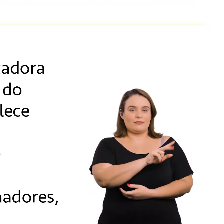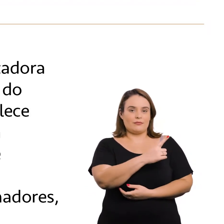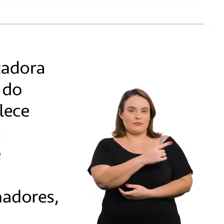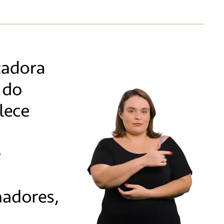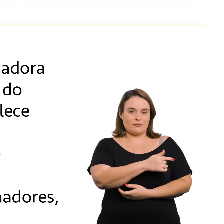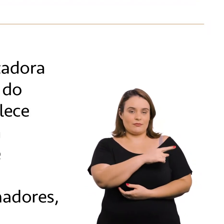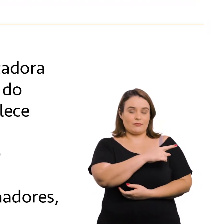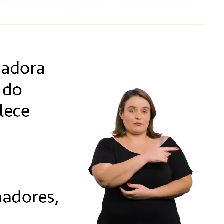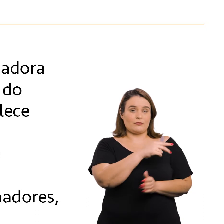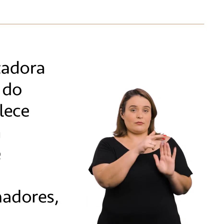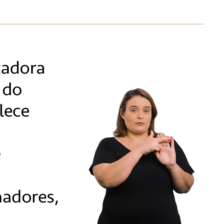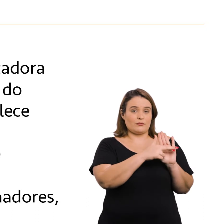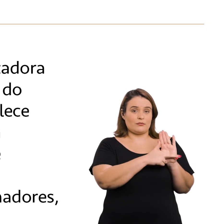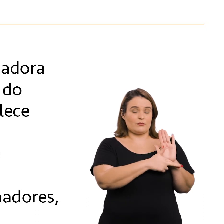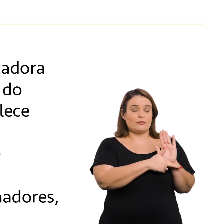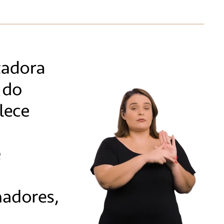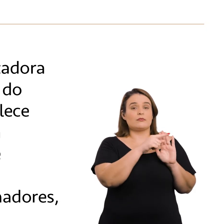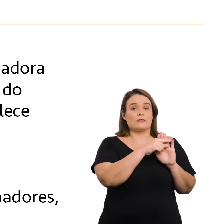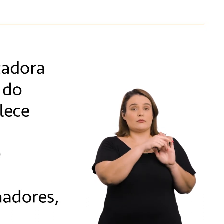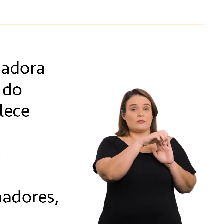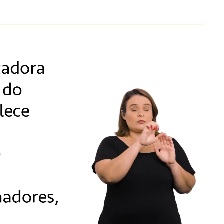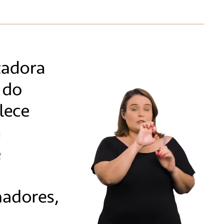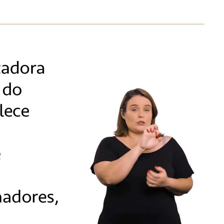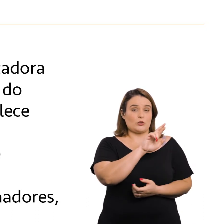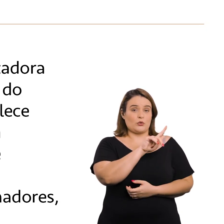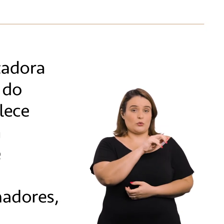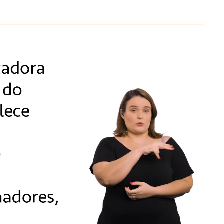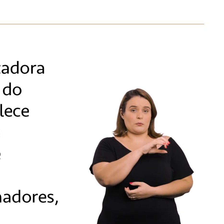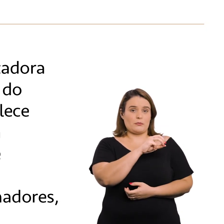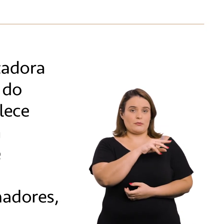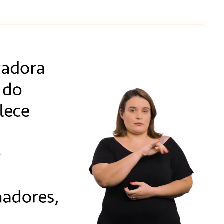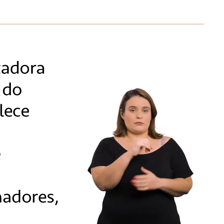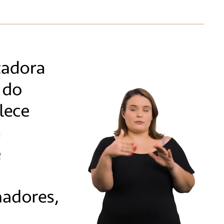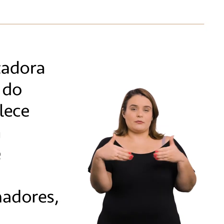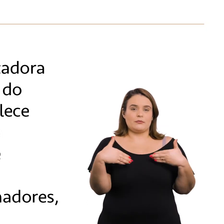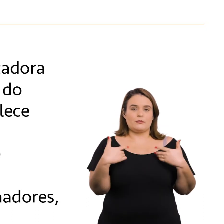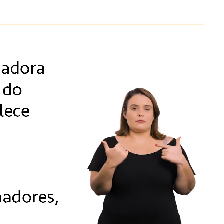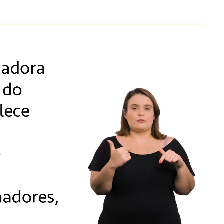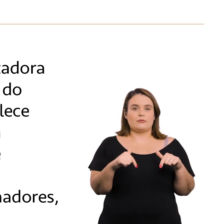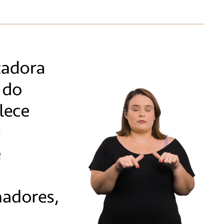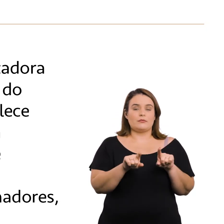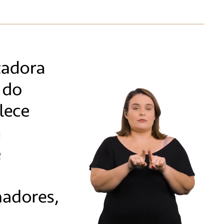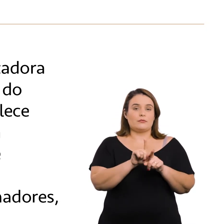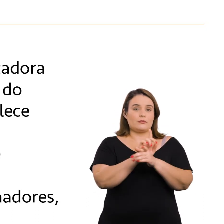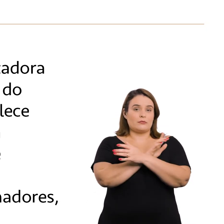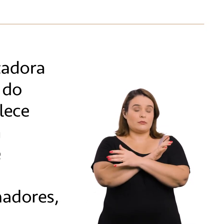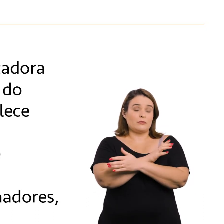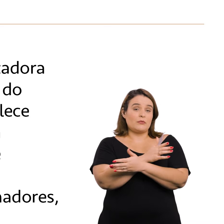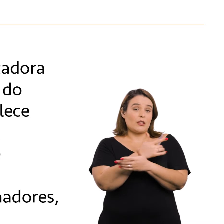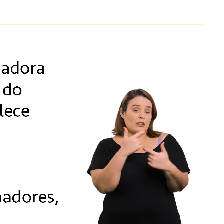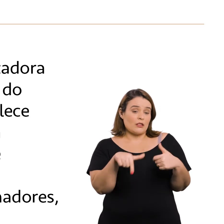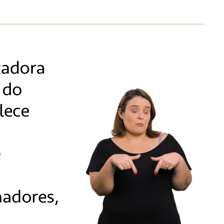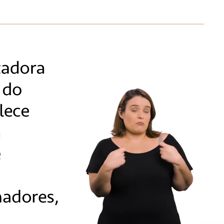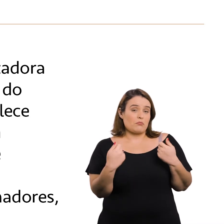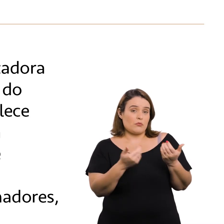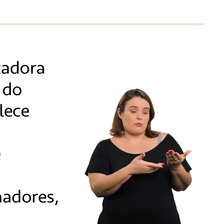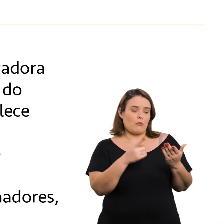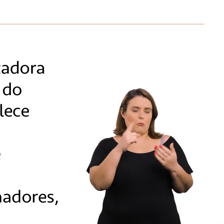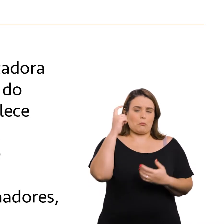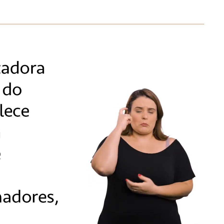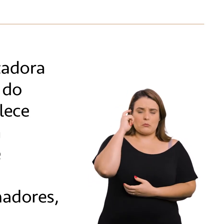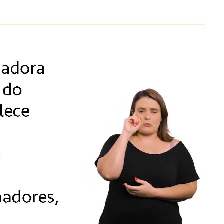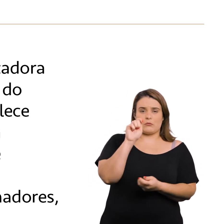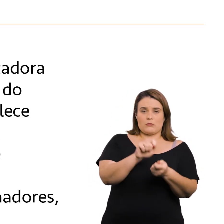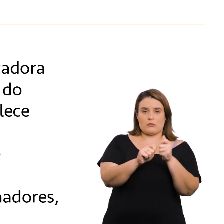NR17, norma regulamentadora de ergonomia do Ministério do Trabalho e Emprego, estabelece parâmetros para orientar,